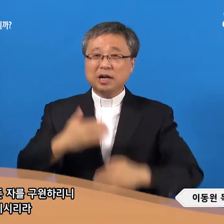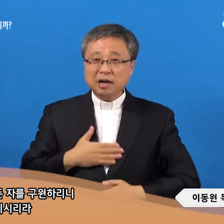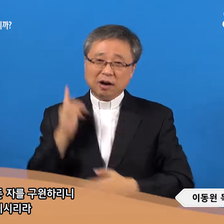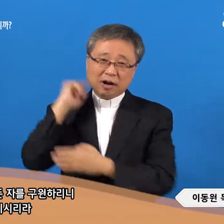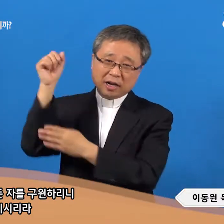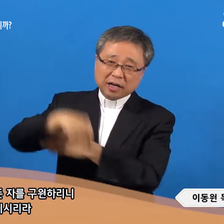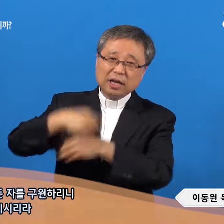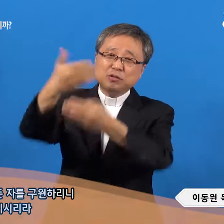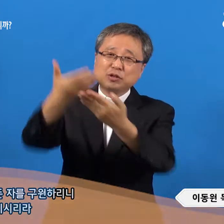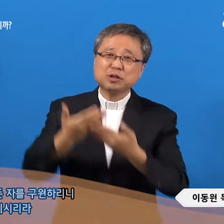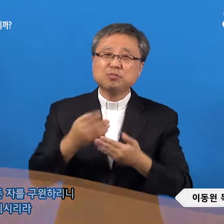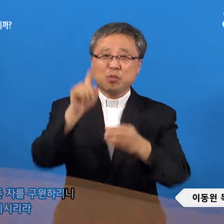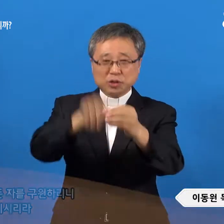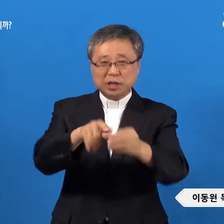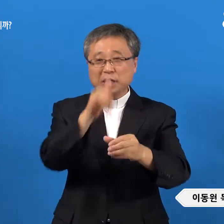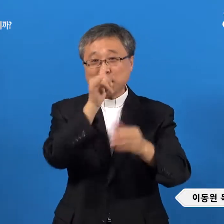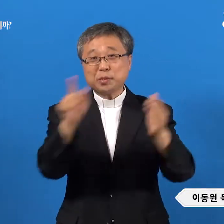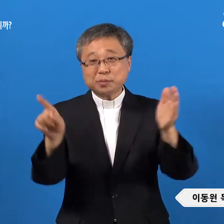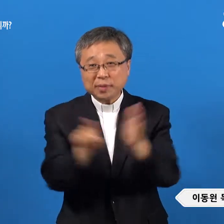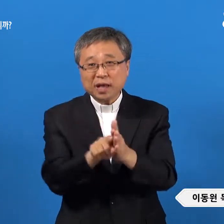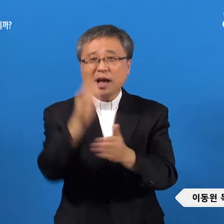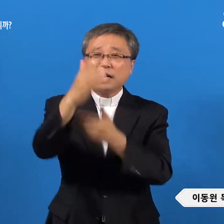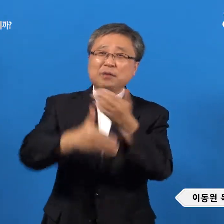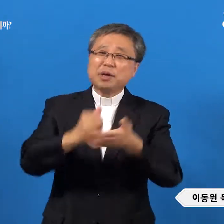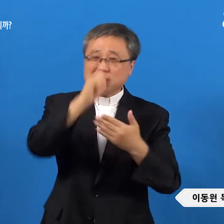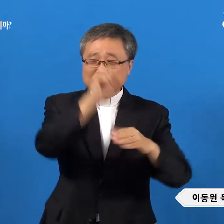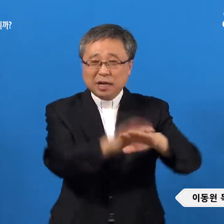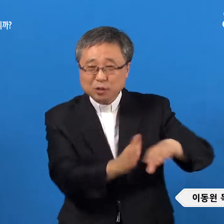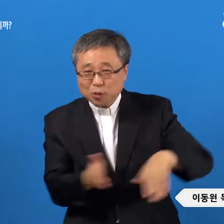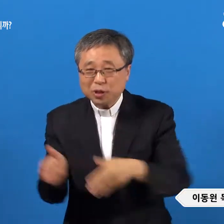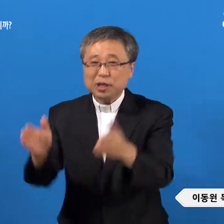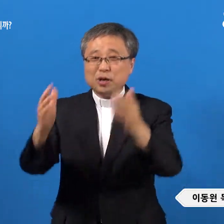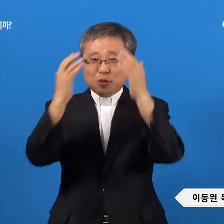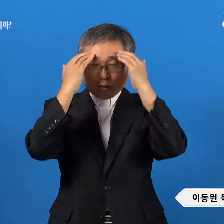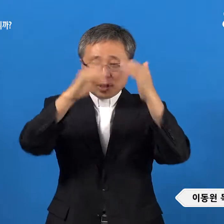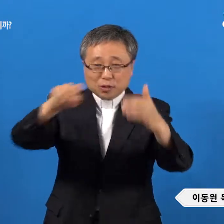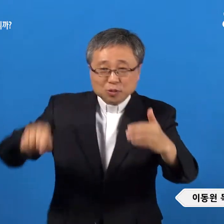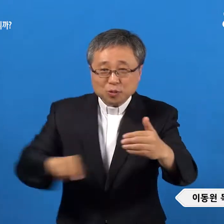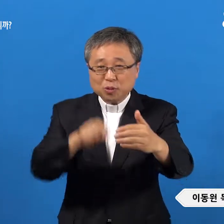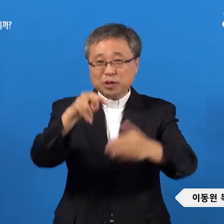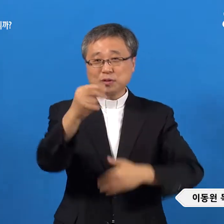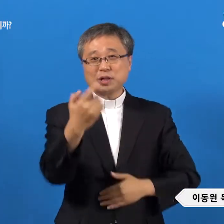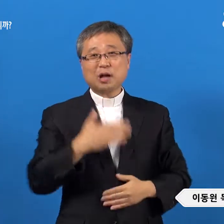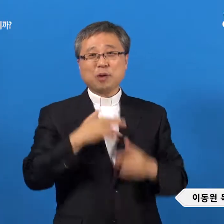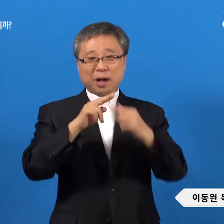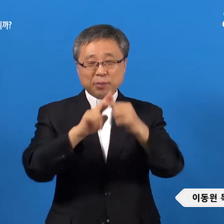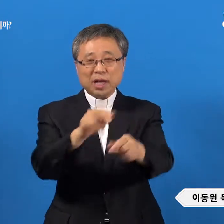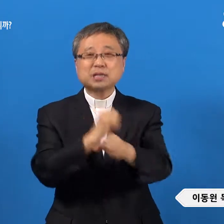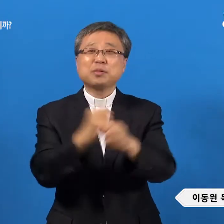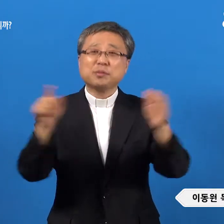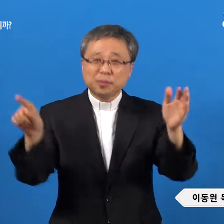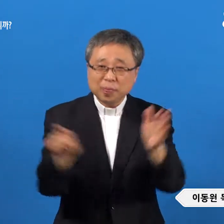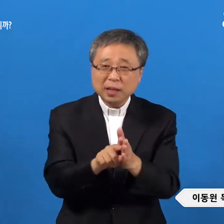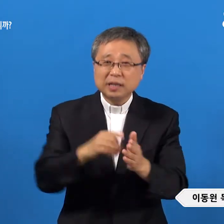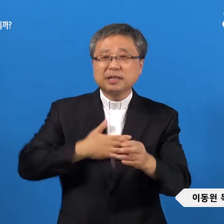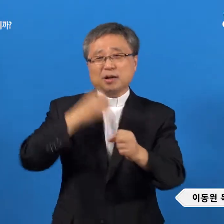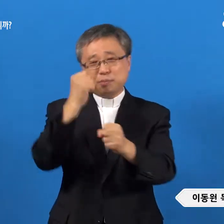목적이 있다고 믿습니다. 하나님의 선한 손길이 이 고난 속에서도 나와 함께하는 것을 믿습니다. 나를 빚어